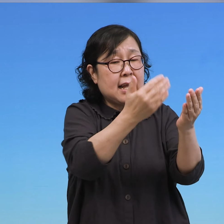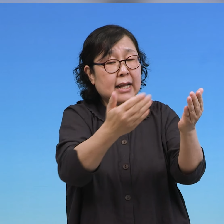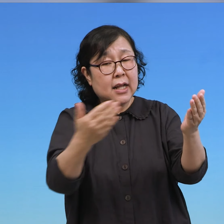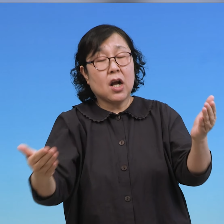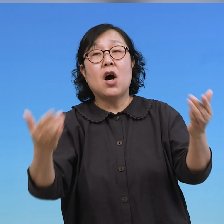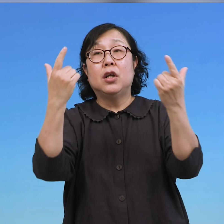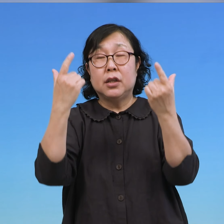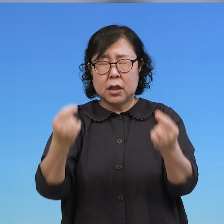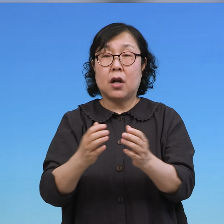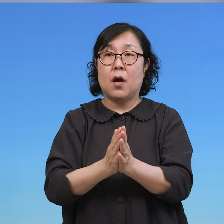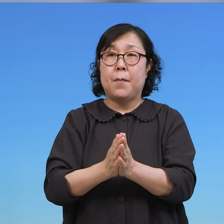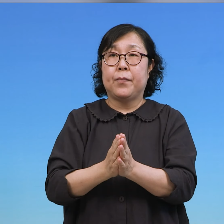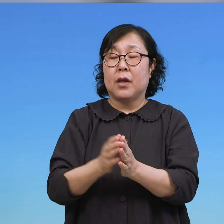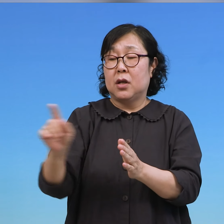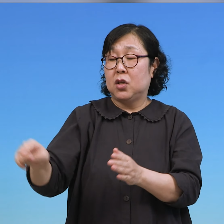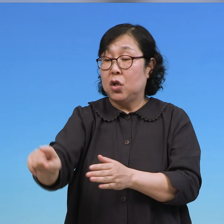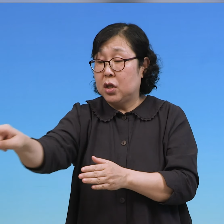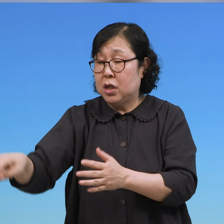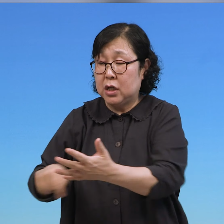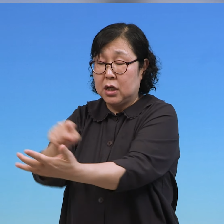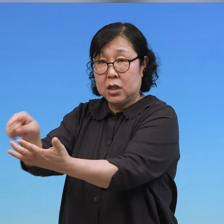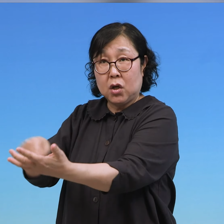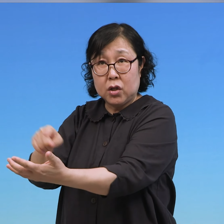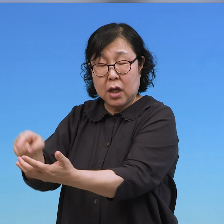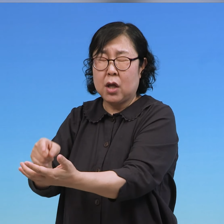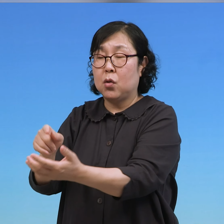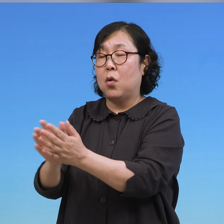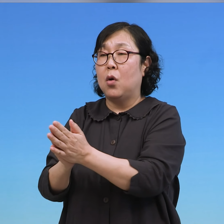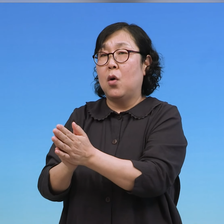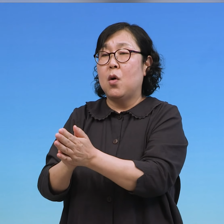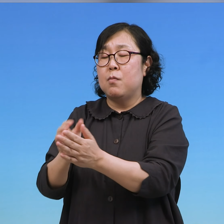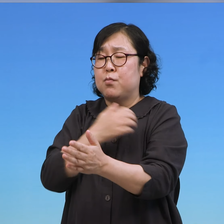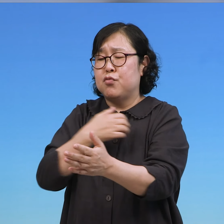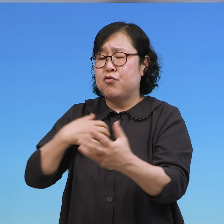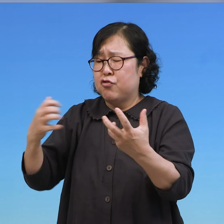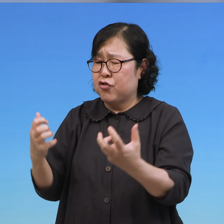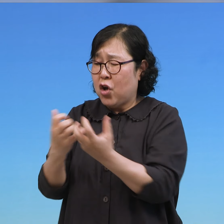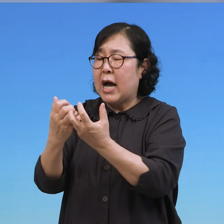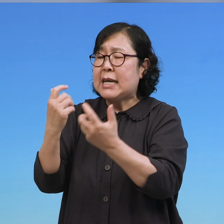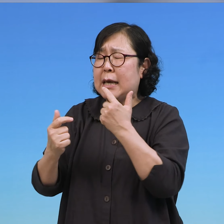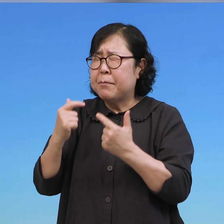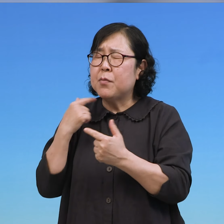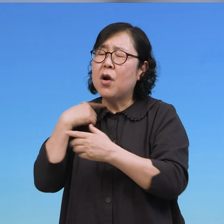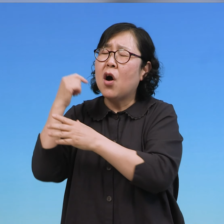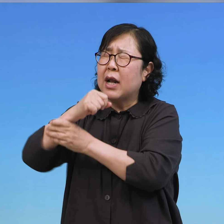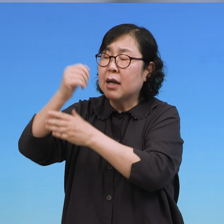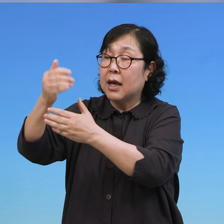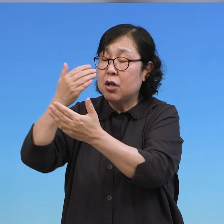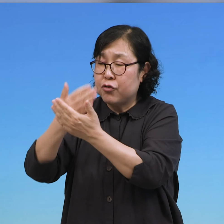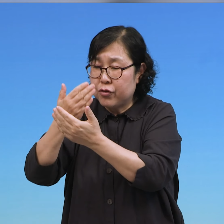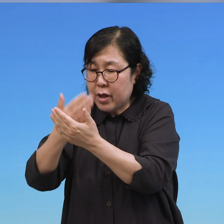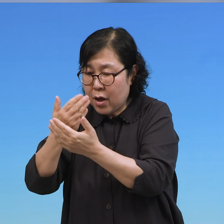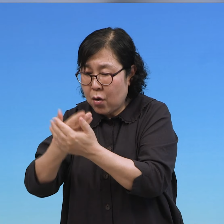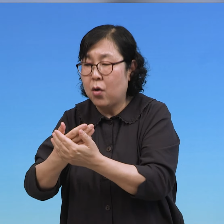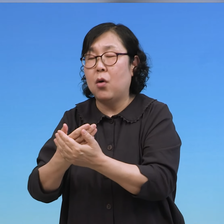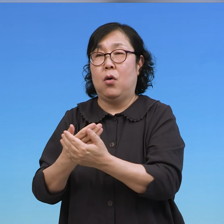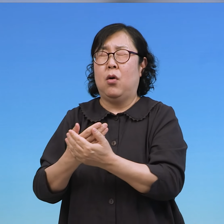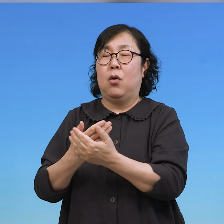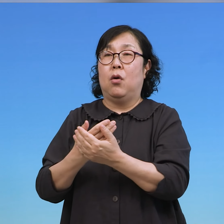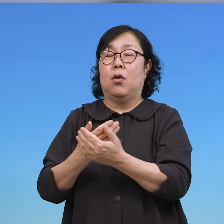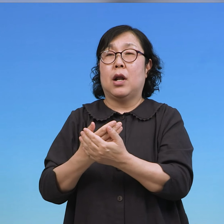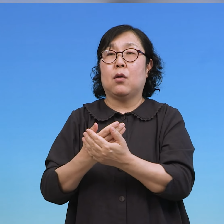이 풍성함을 허락해 주시기 원합니다. 그런 기도를 지금 드리고 있거든요. 그러니까 여기 나와 있는 남방의